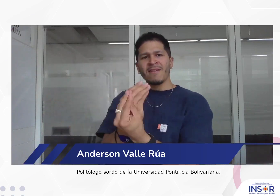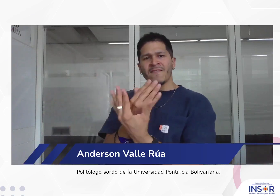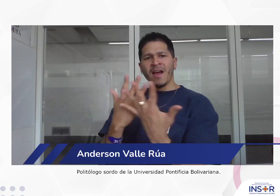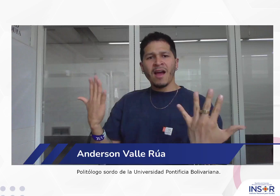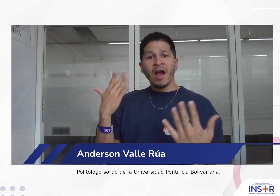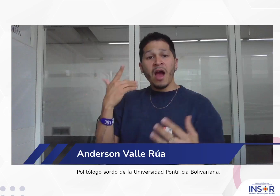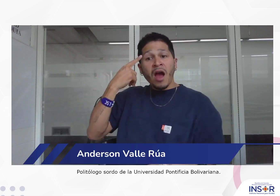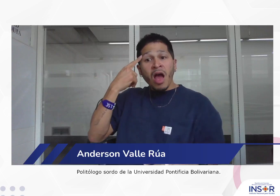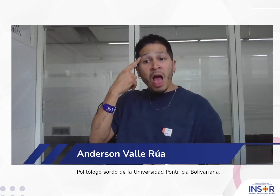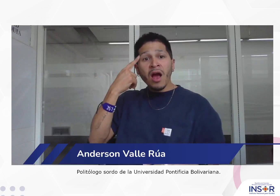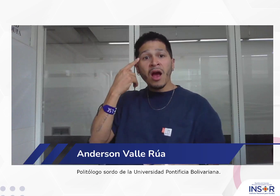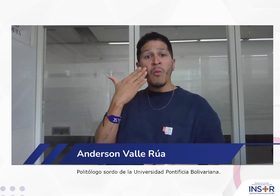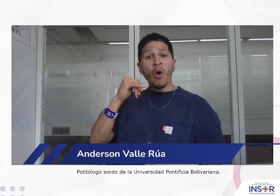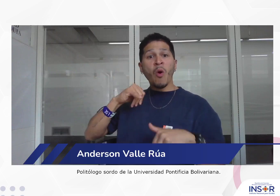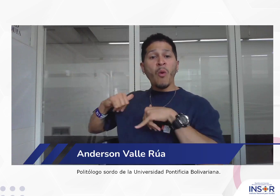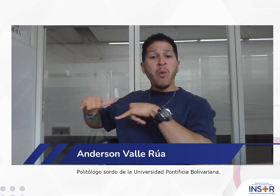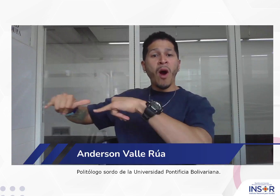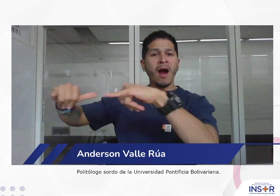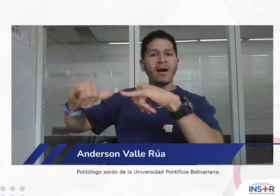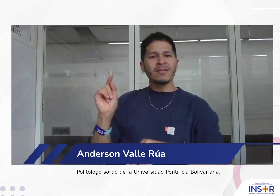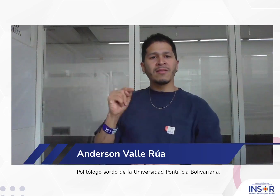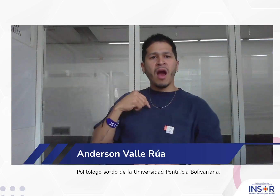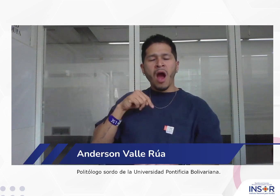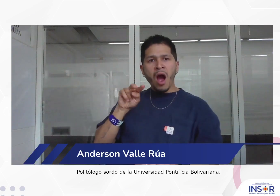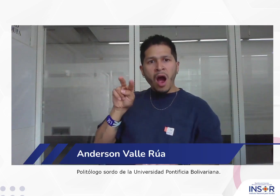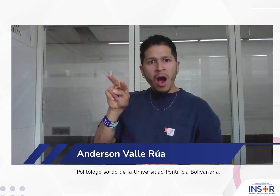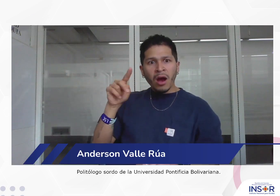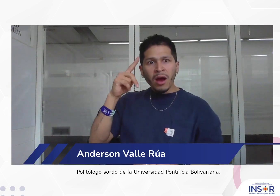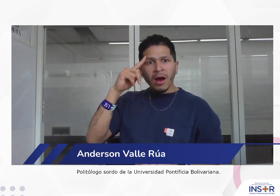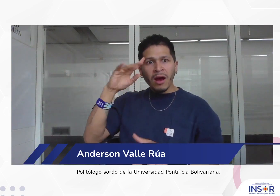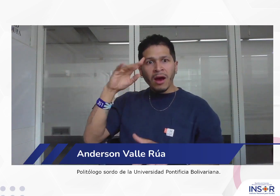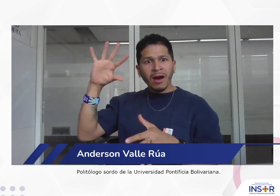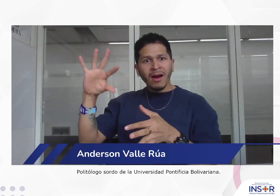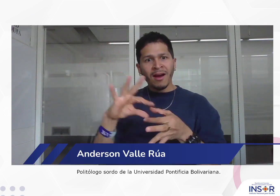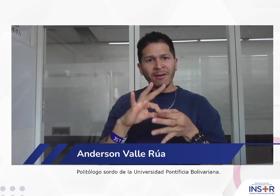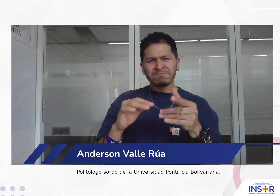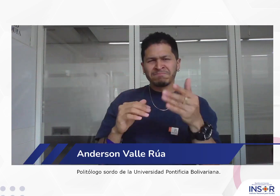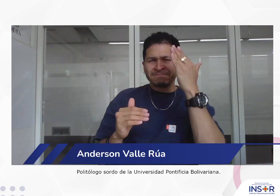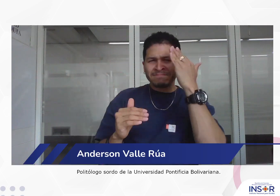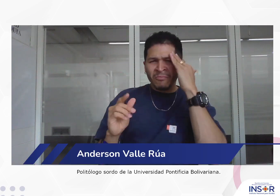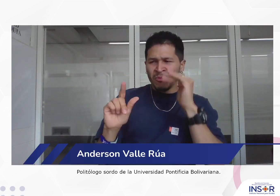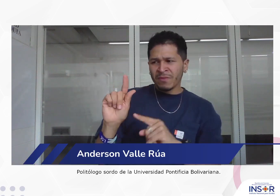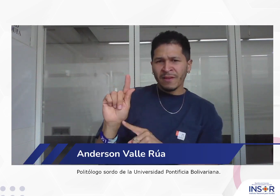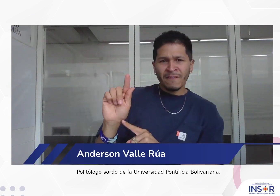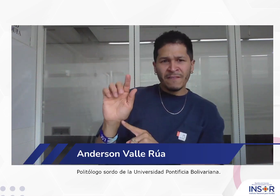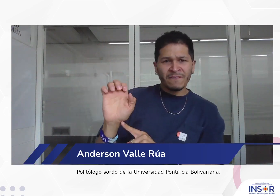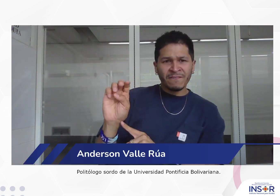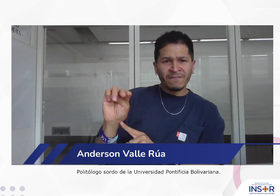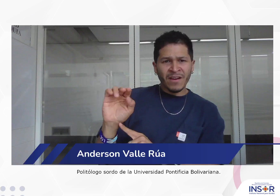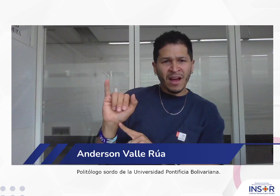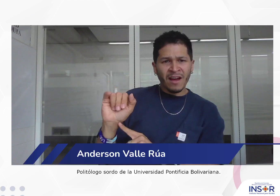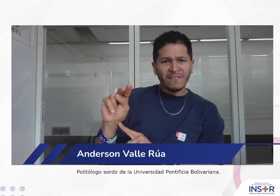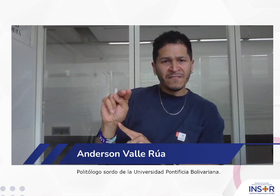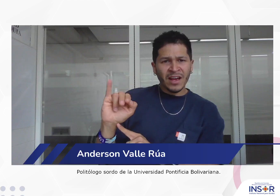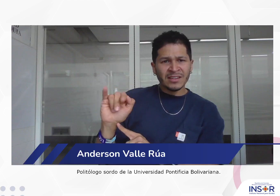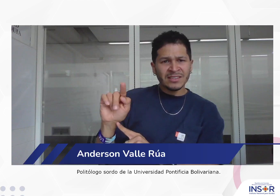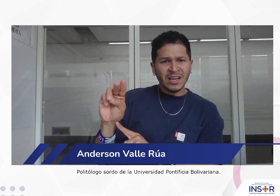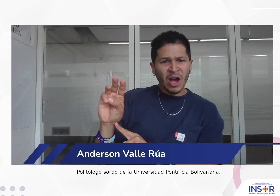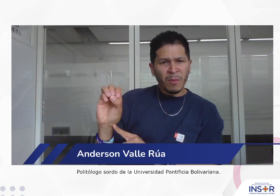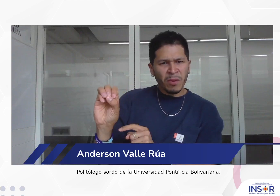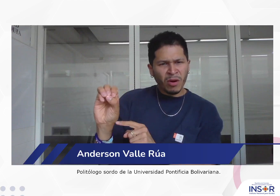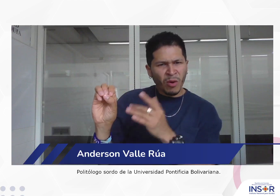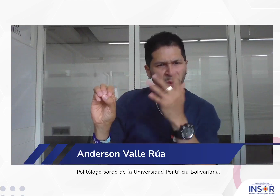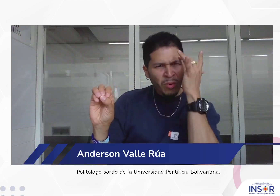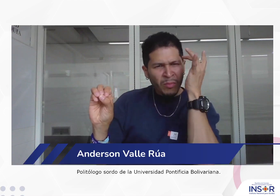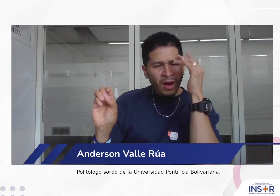social machista que pues pone a las mujeres en situaciones de desigualdad. Entonces viendo este tema del feminismo,